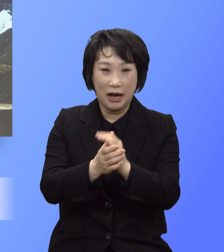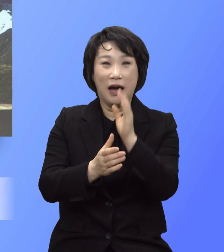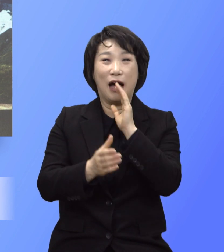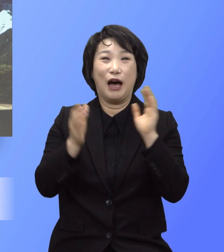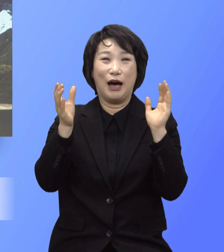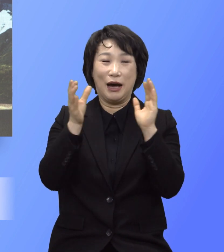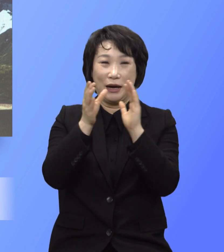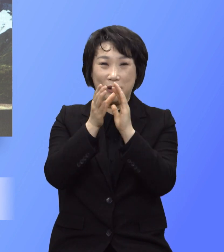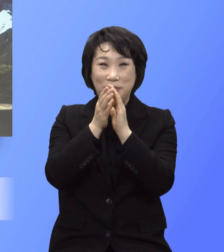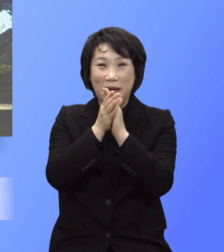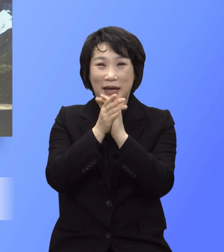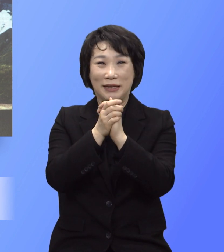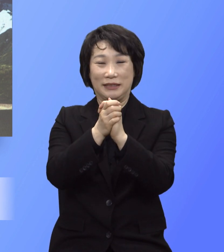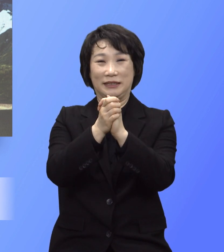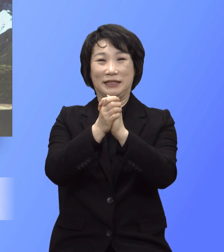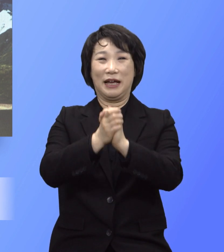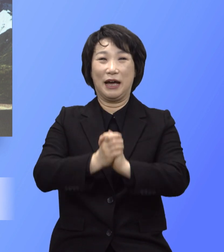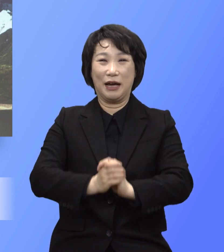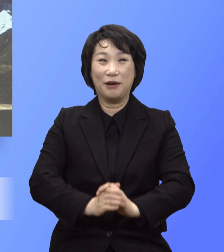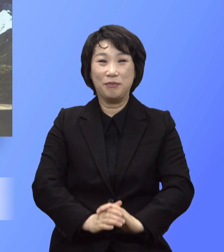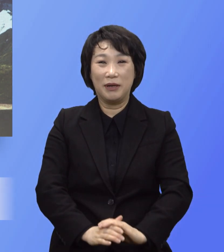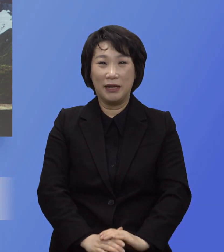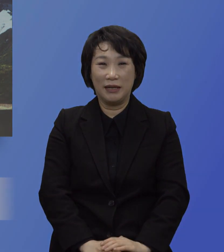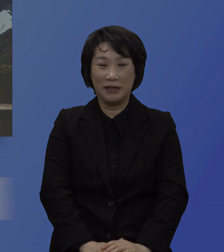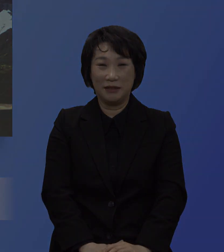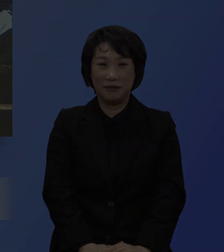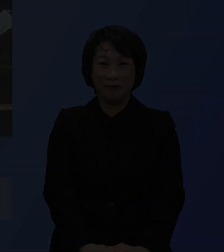이름으로 기도드리옵나이다. 아멘.